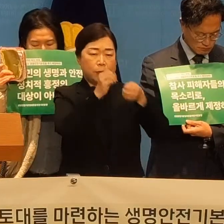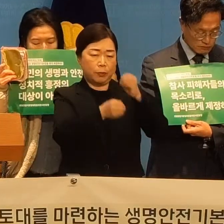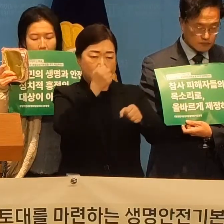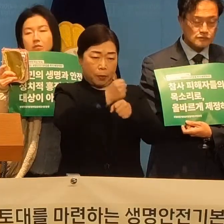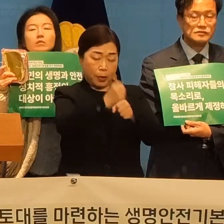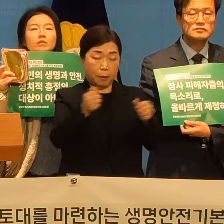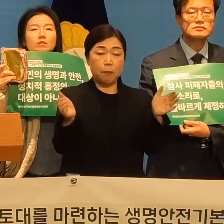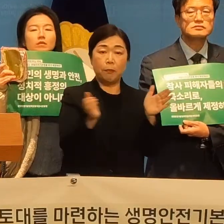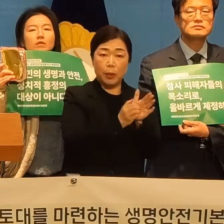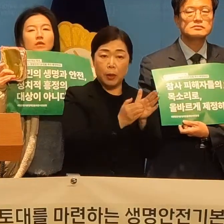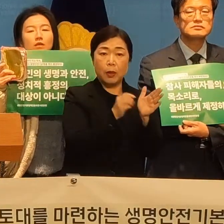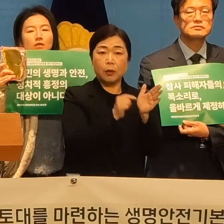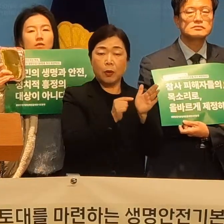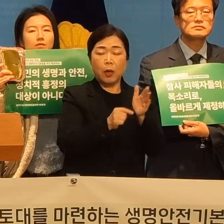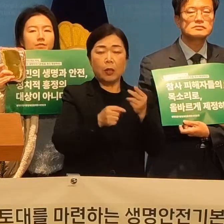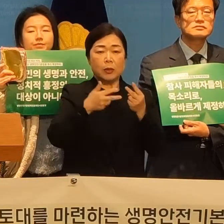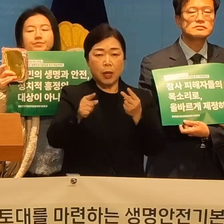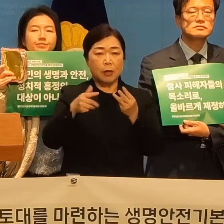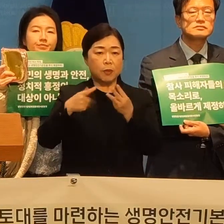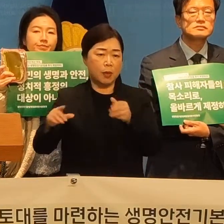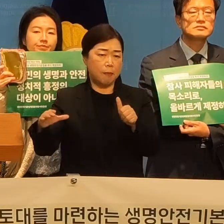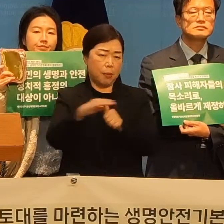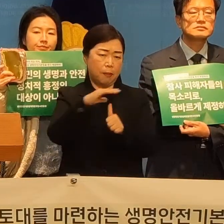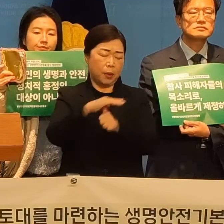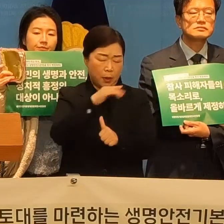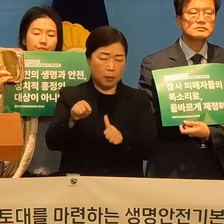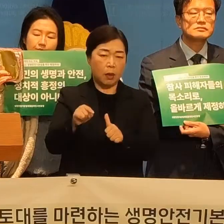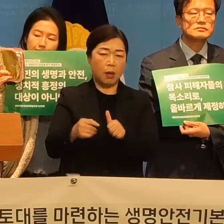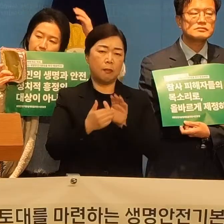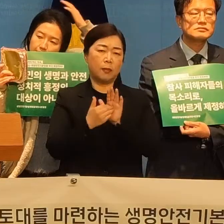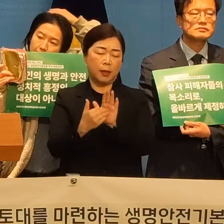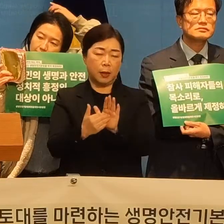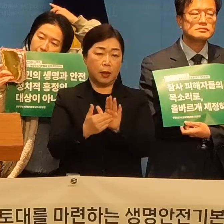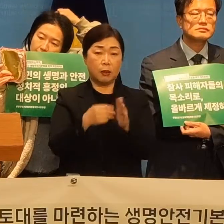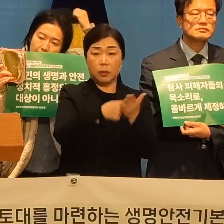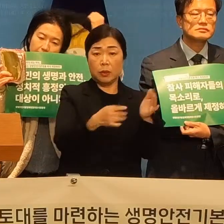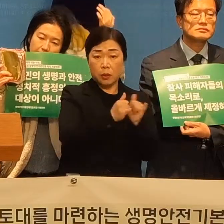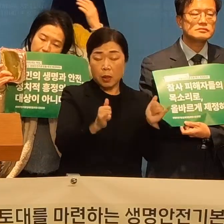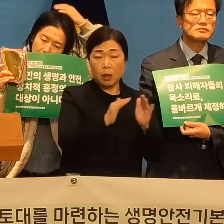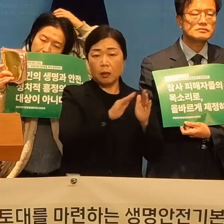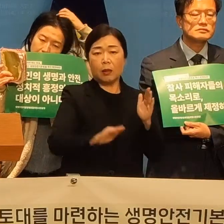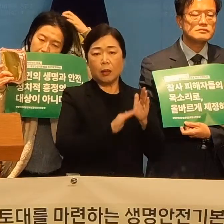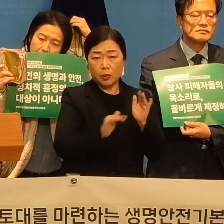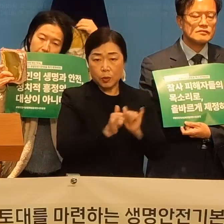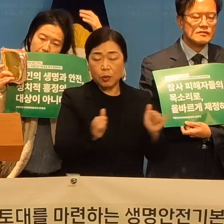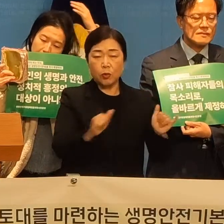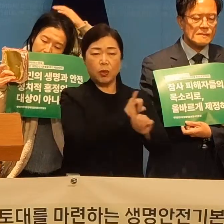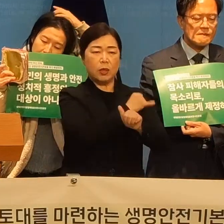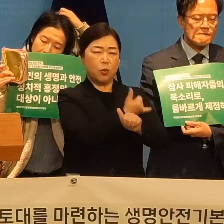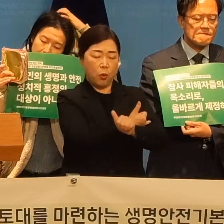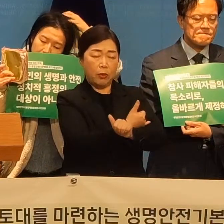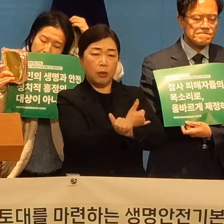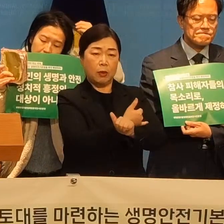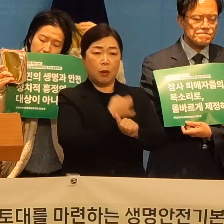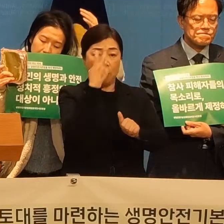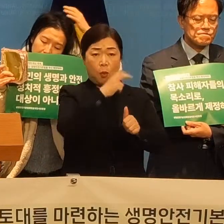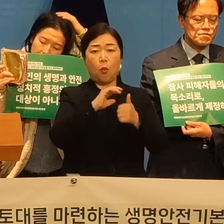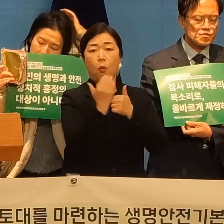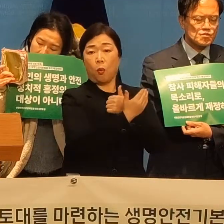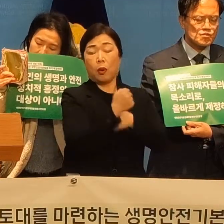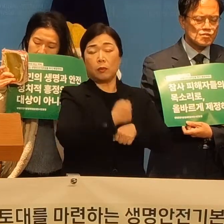명시하며 2차, 3차 가해로부터 희생자와 피해자의 인권과 권리를